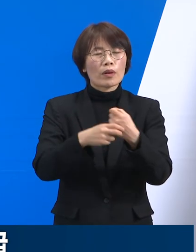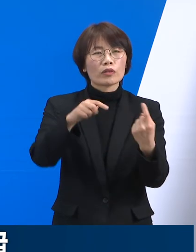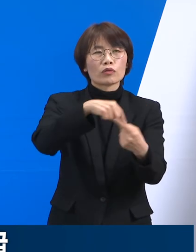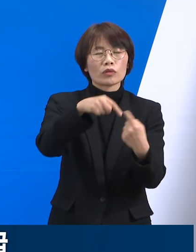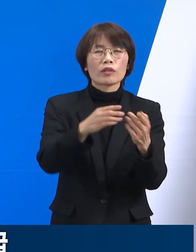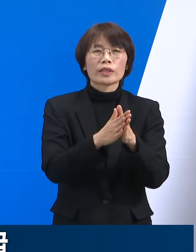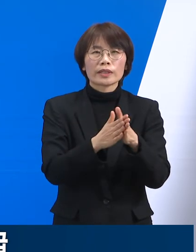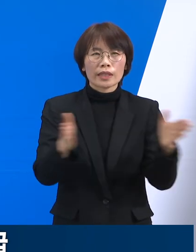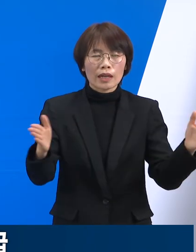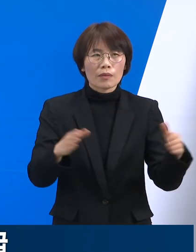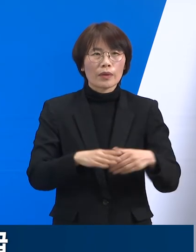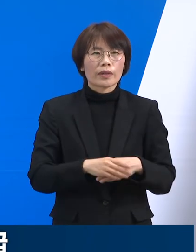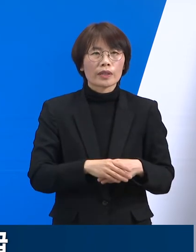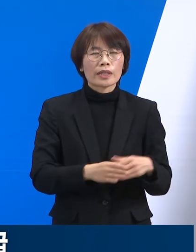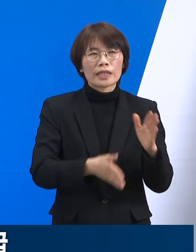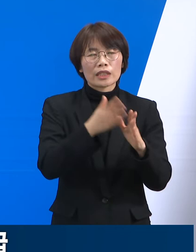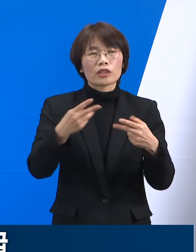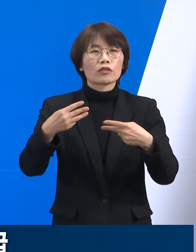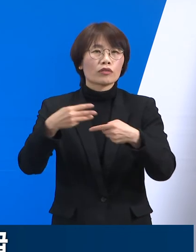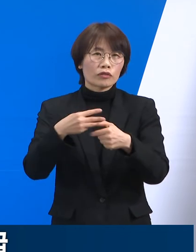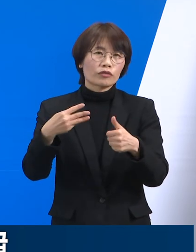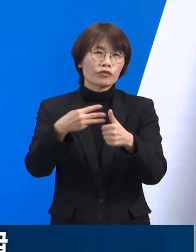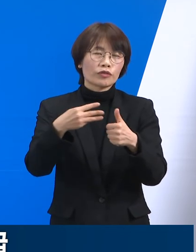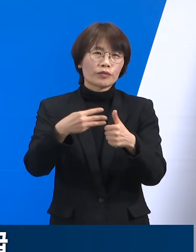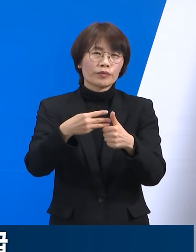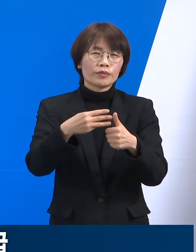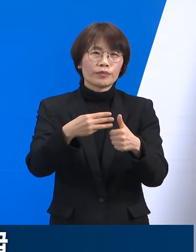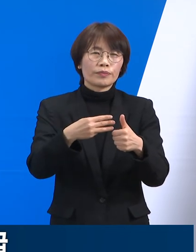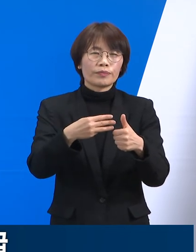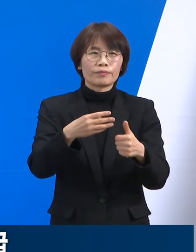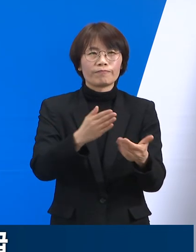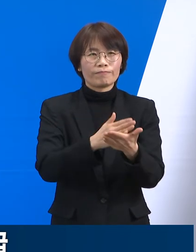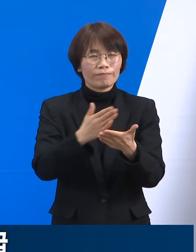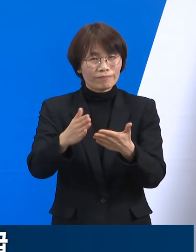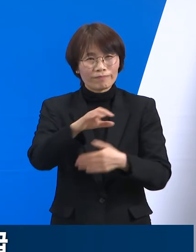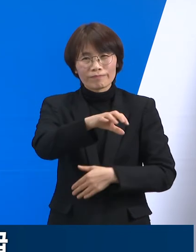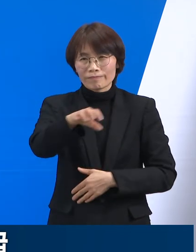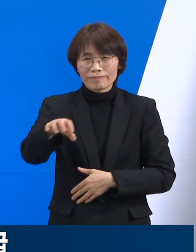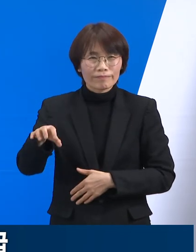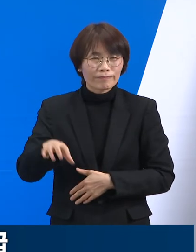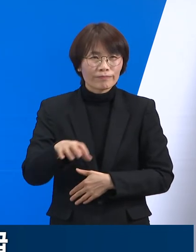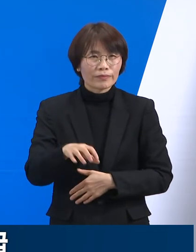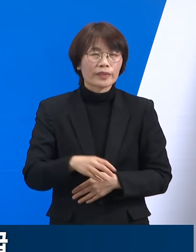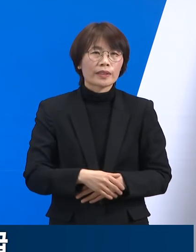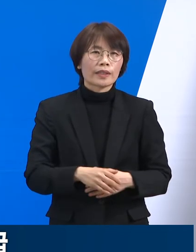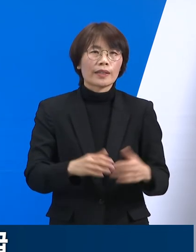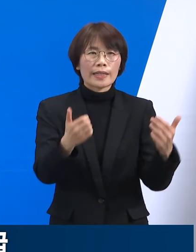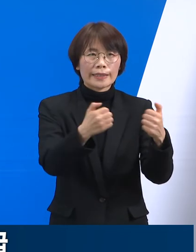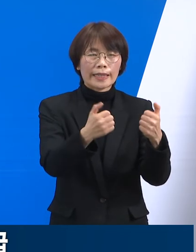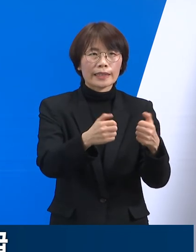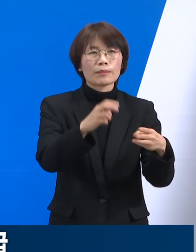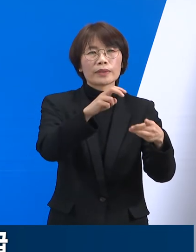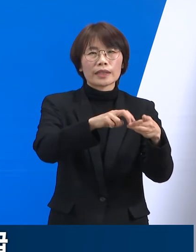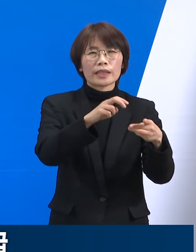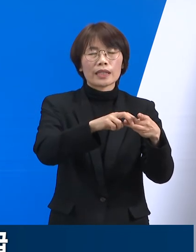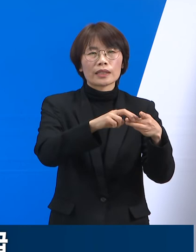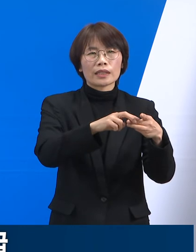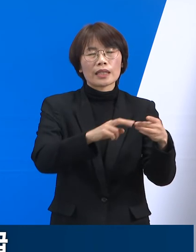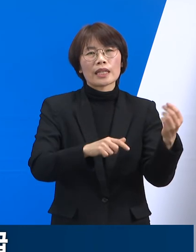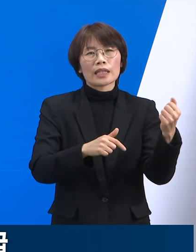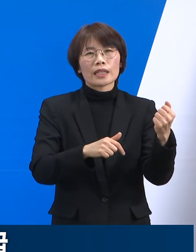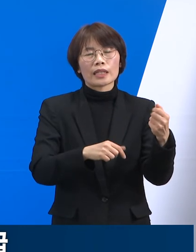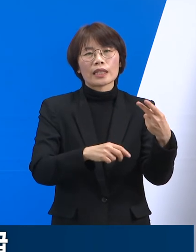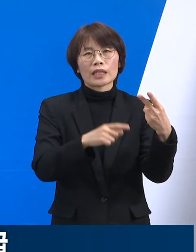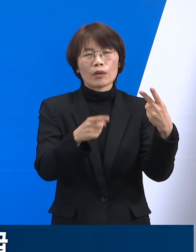시작하며 시군별로는 재택관리의료기관과 협력하여 재택관리지원센터 상담센터를 6월 10일부터는 개소하여